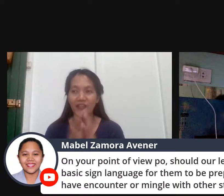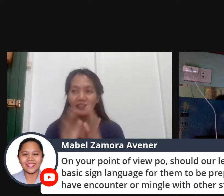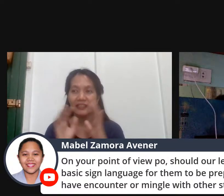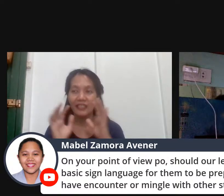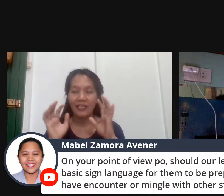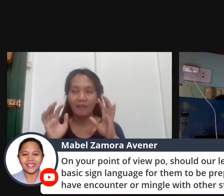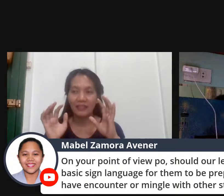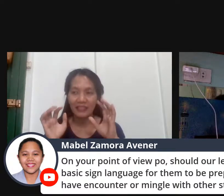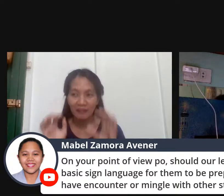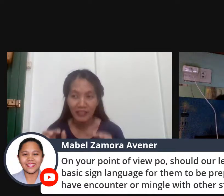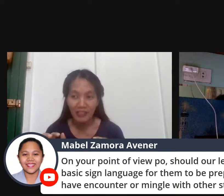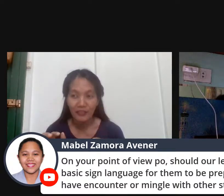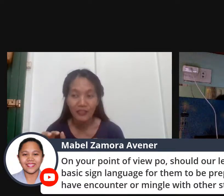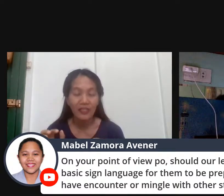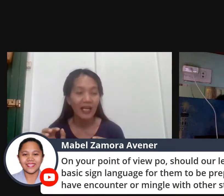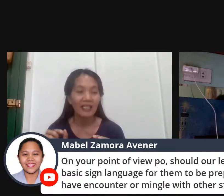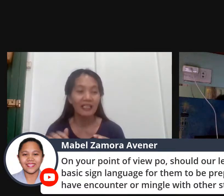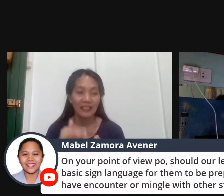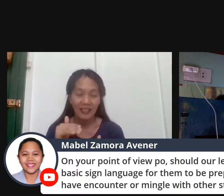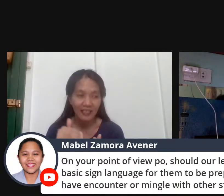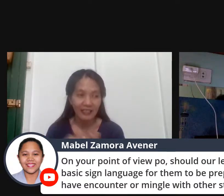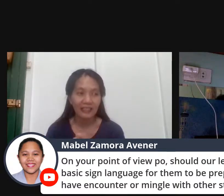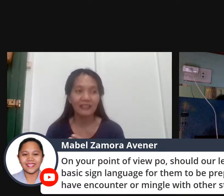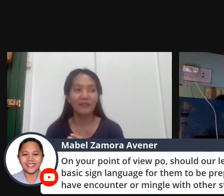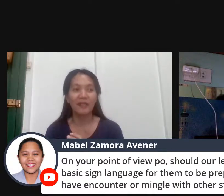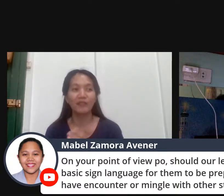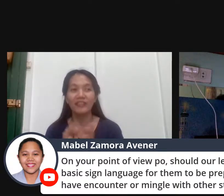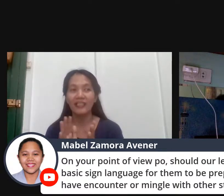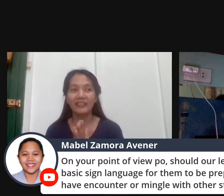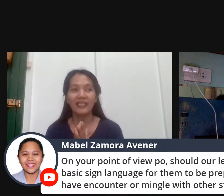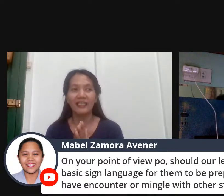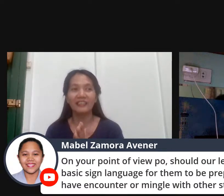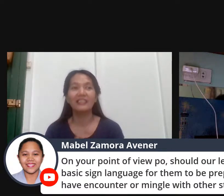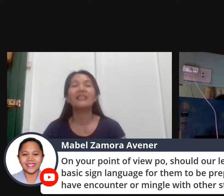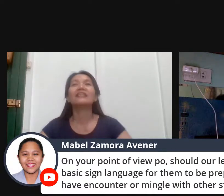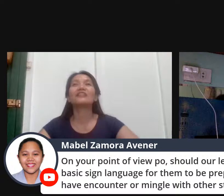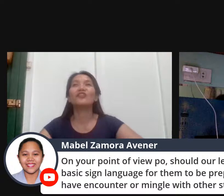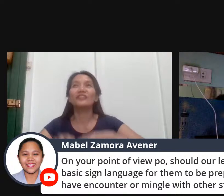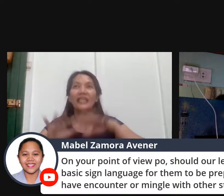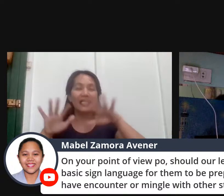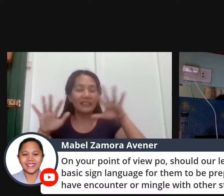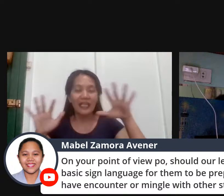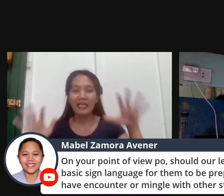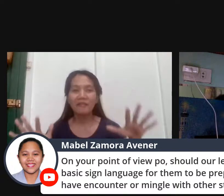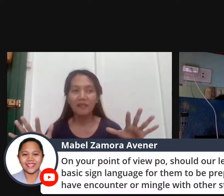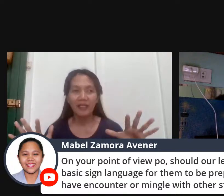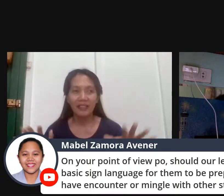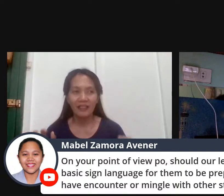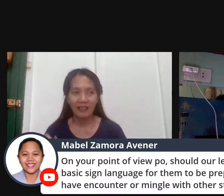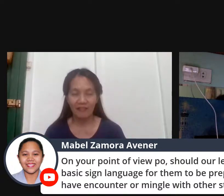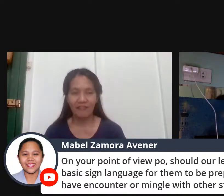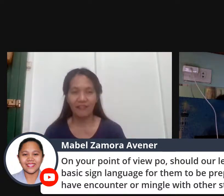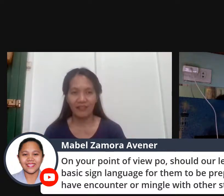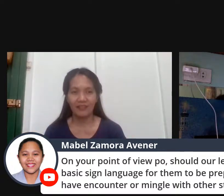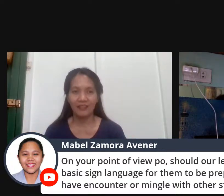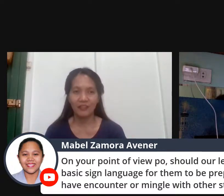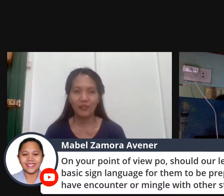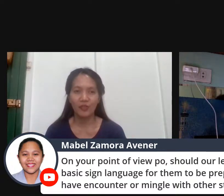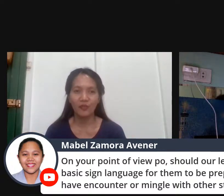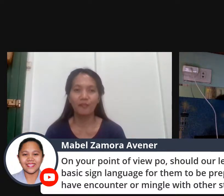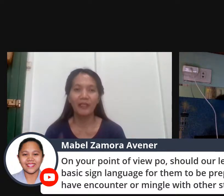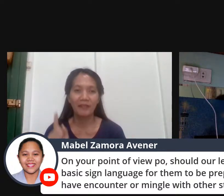maiwasan sa community natin, lalo na pag nasa Mandaluyong ka, nasa Eris, pakapunta ka sa Eris, kung saan-saan may mga